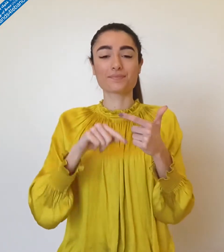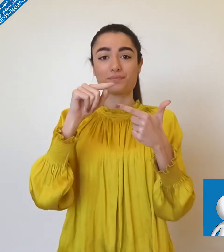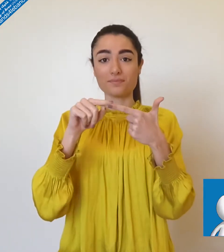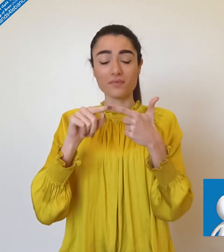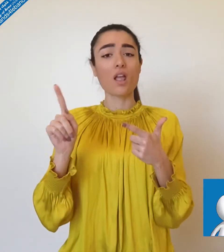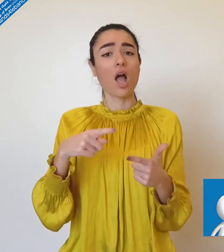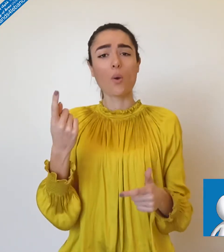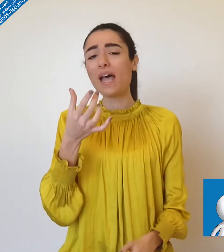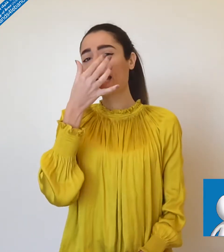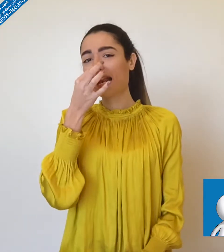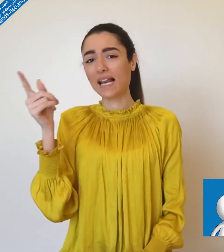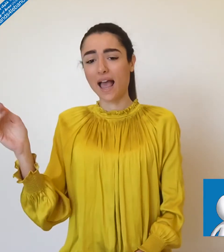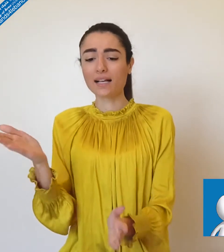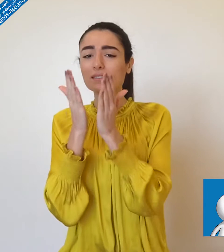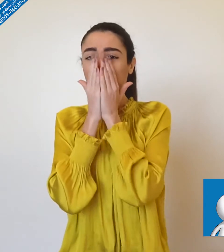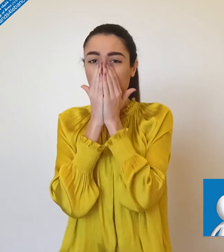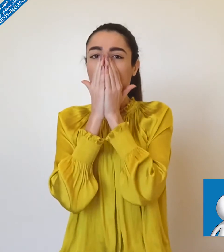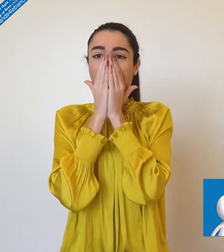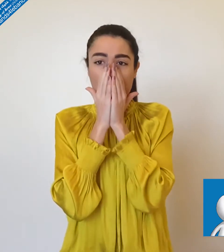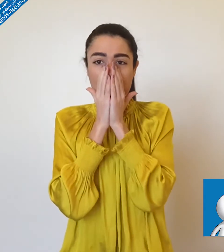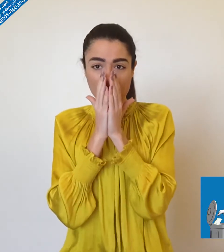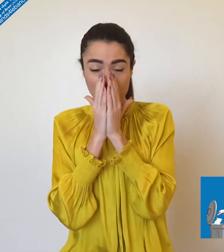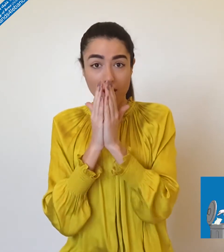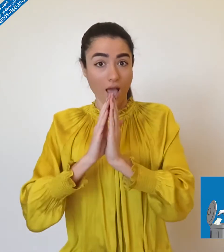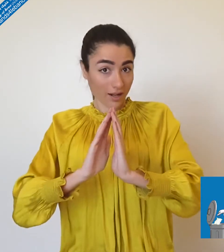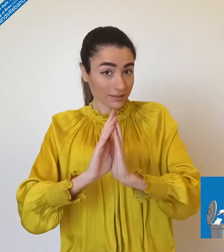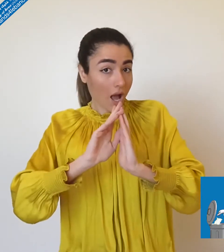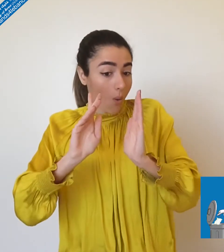استخدم المناديل الورقية للعطاس أو السعال. تخلص من